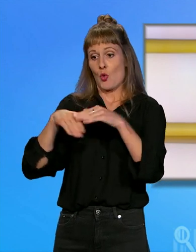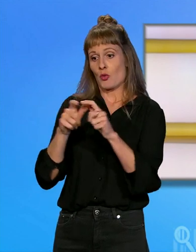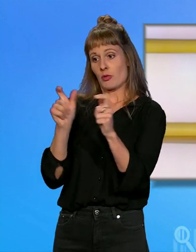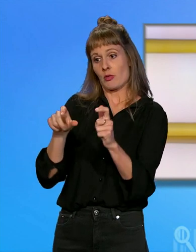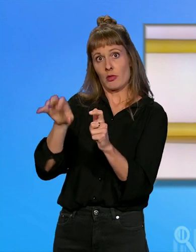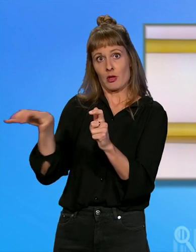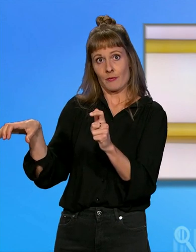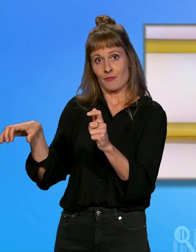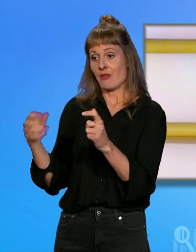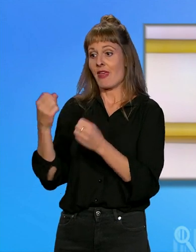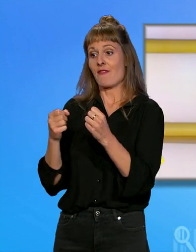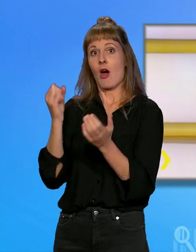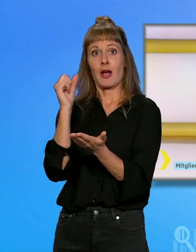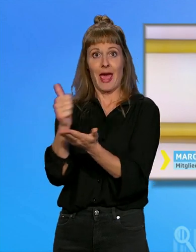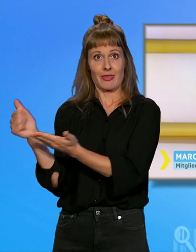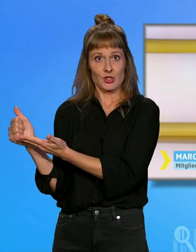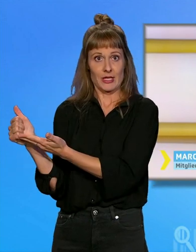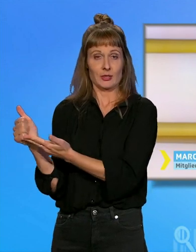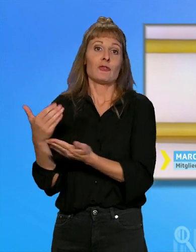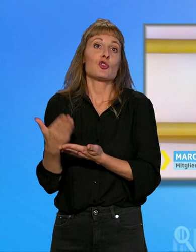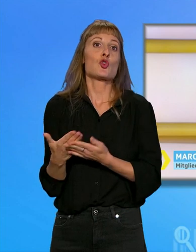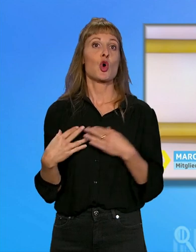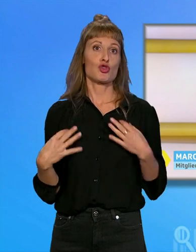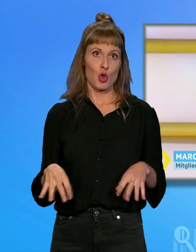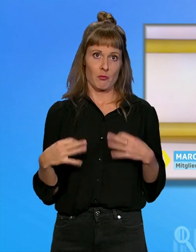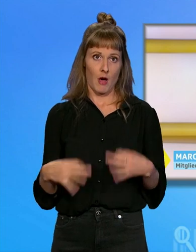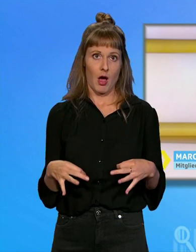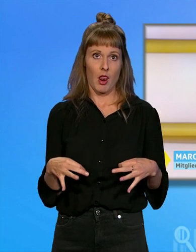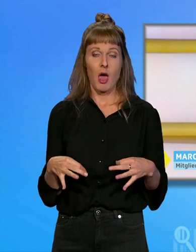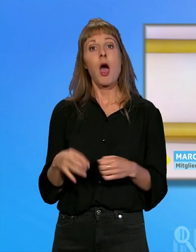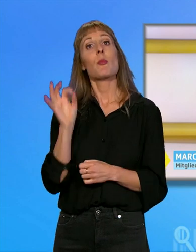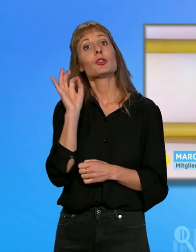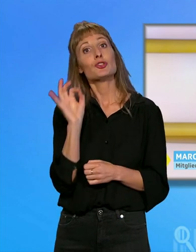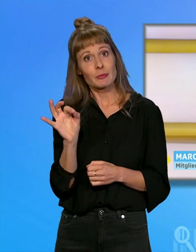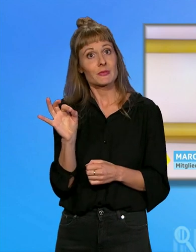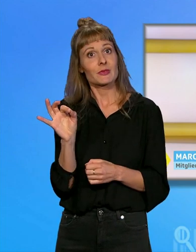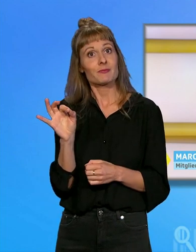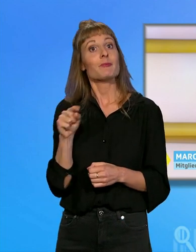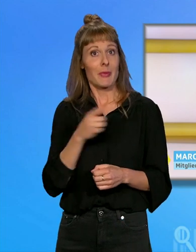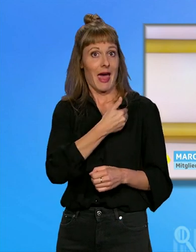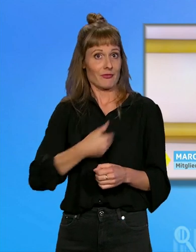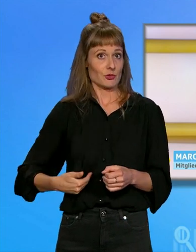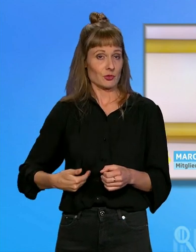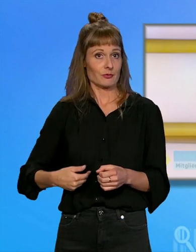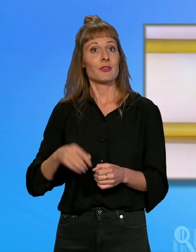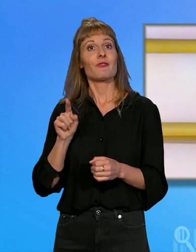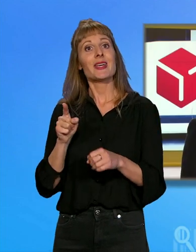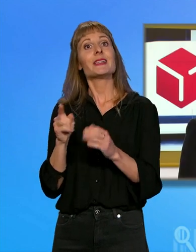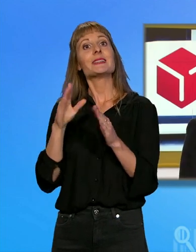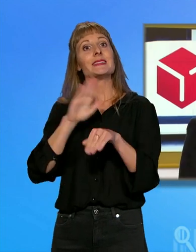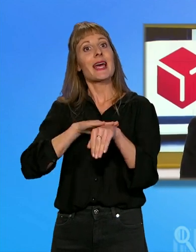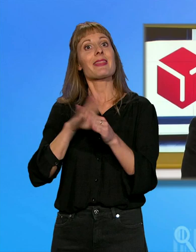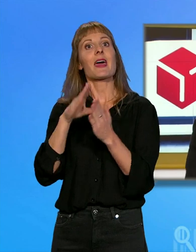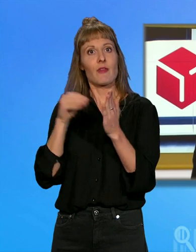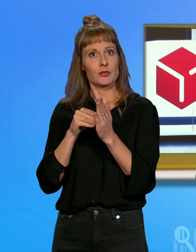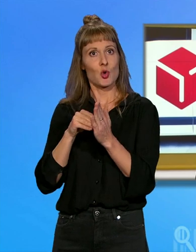Und juristisch gesehen haben Sie völlig recht, das muss erfasst werden. Und das fordern wir jetzt auch von den Subunternehmern ein.